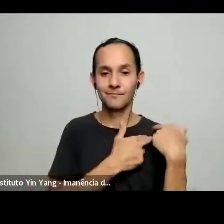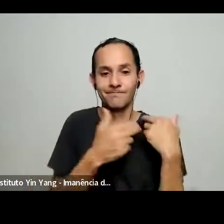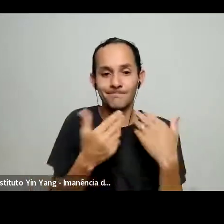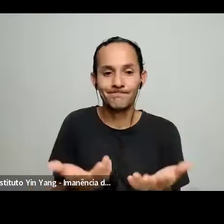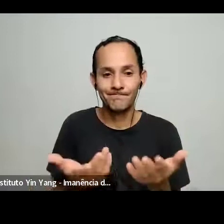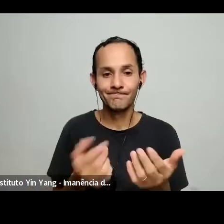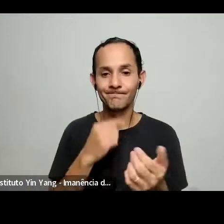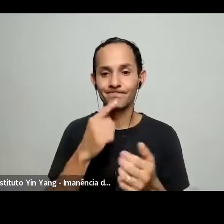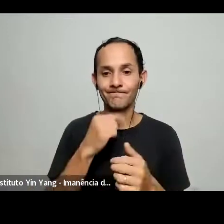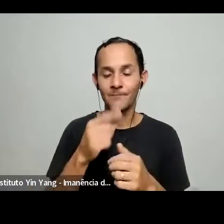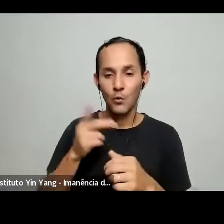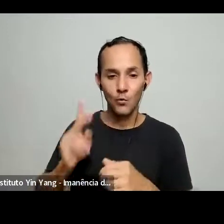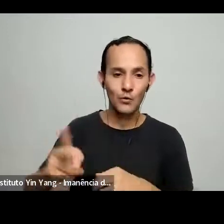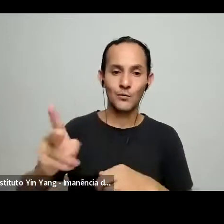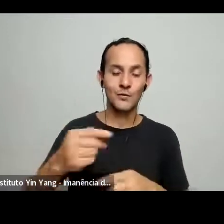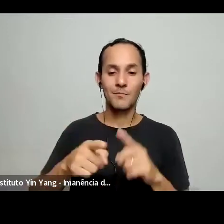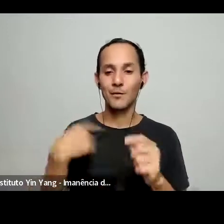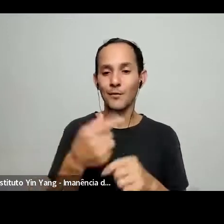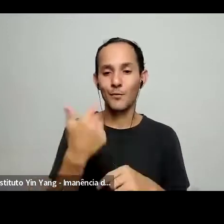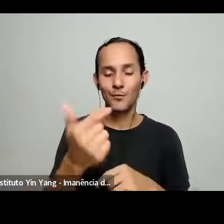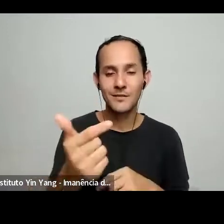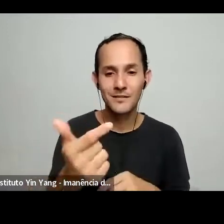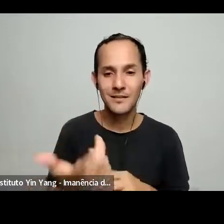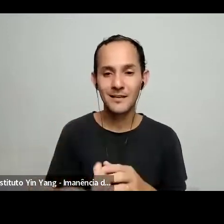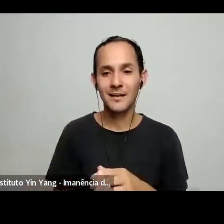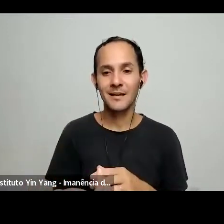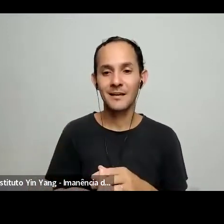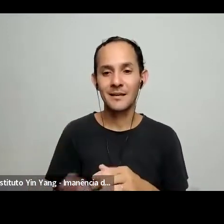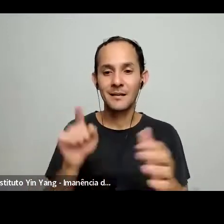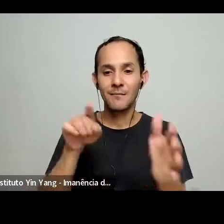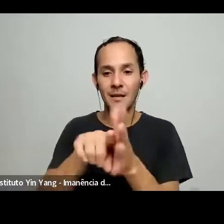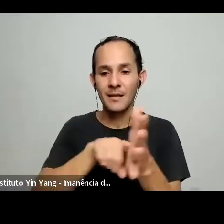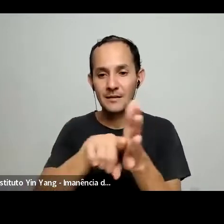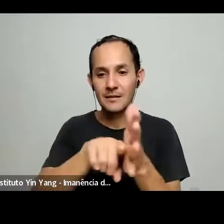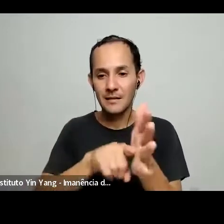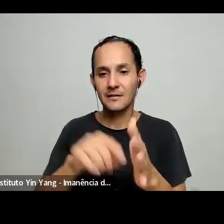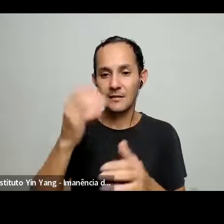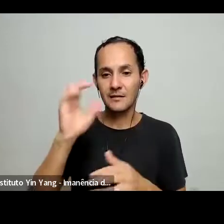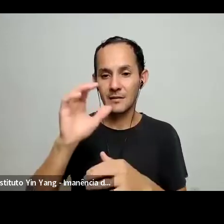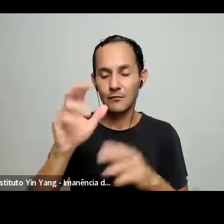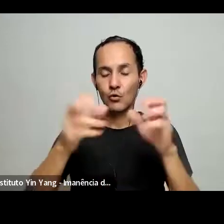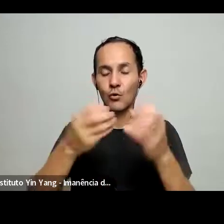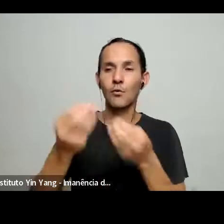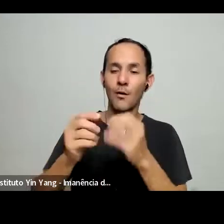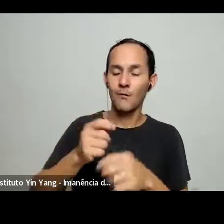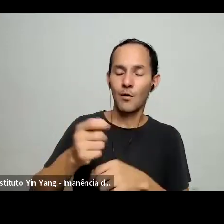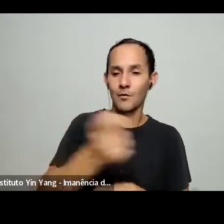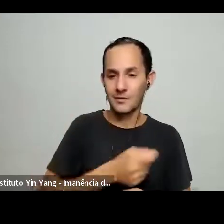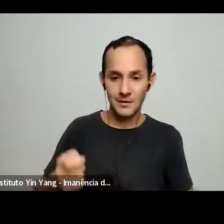não conseguiu seguir. Na época, a gente ainda não tinha nenhuma pesquisa científica sobre constelação, né?